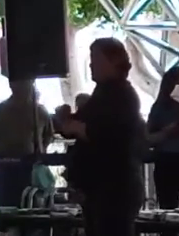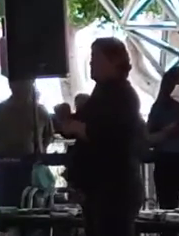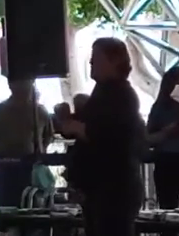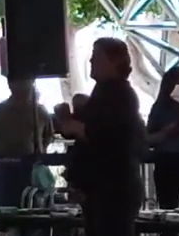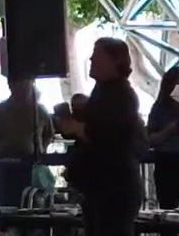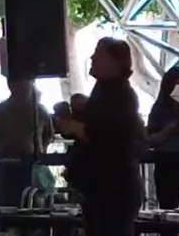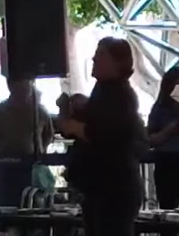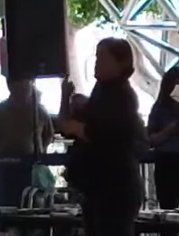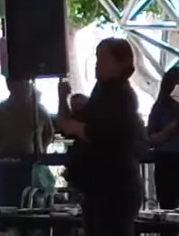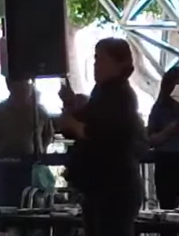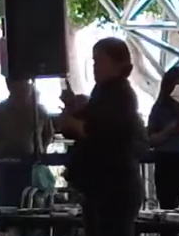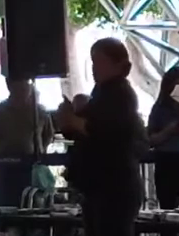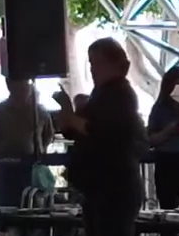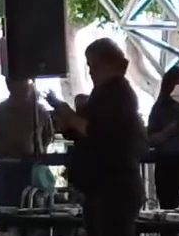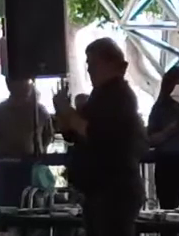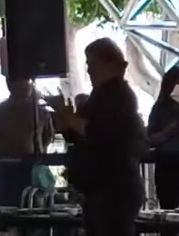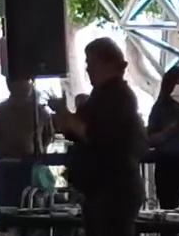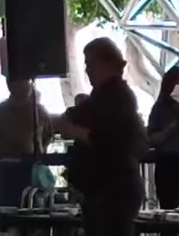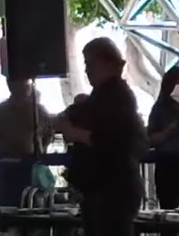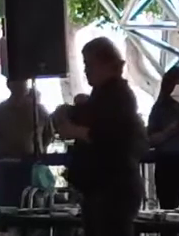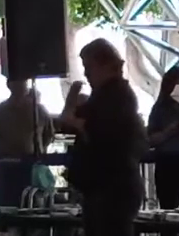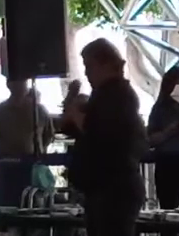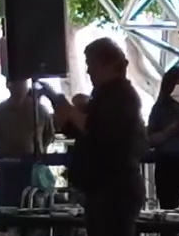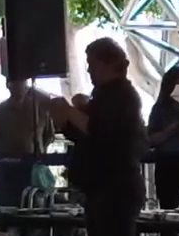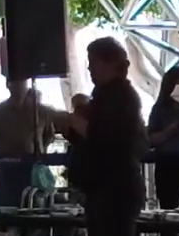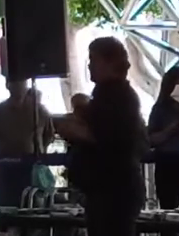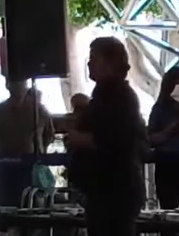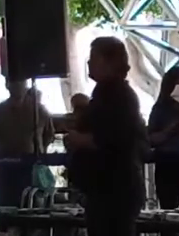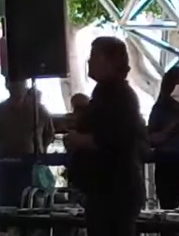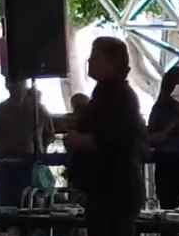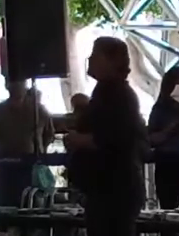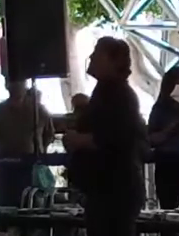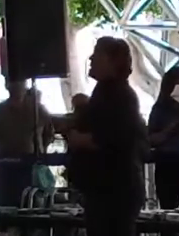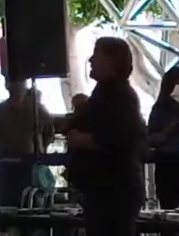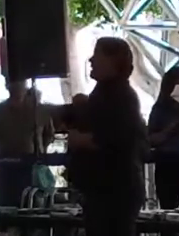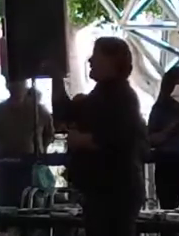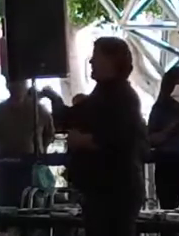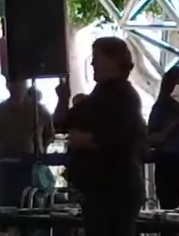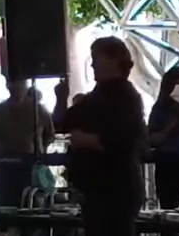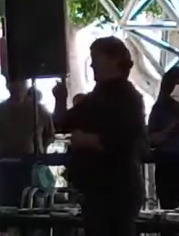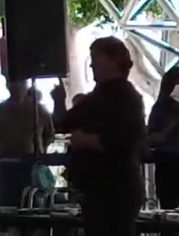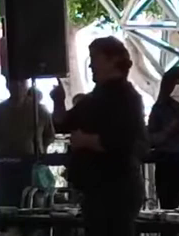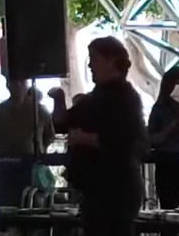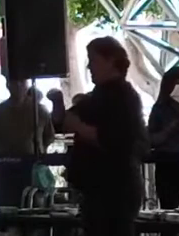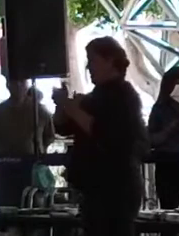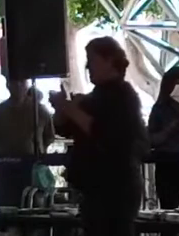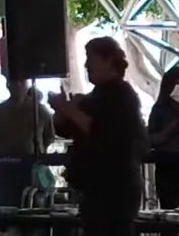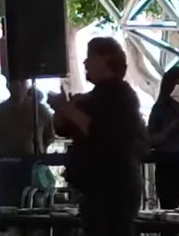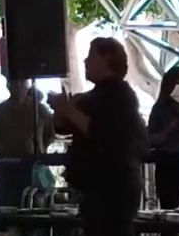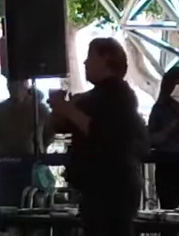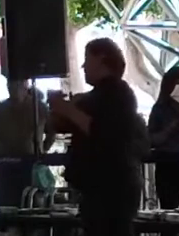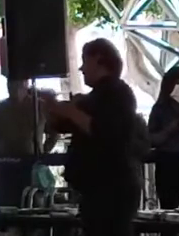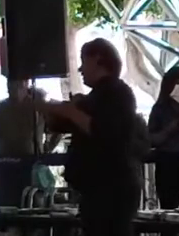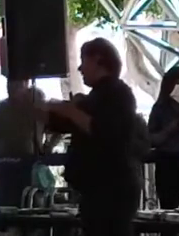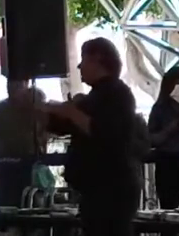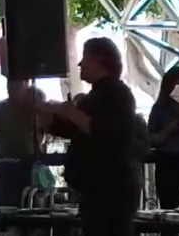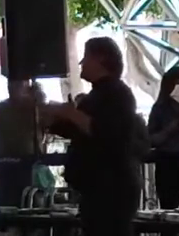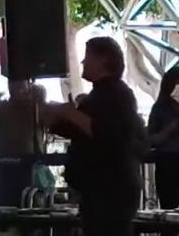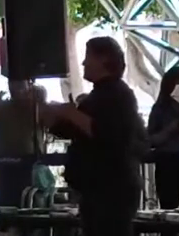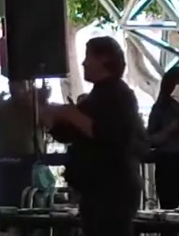una discapacidad, como ya les comenté, que tengan edades entre 30 años hasta